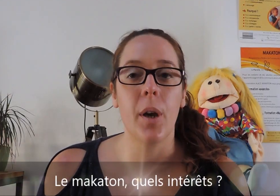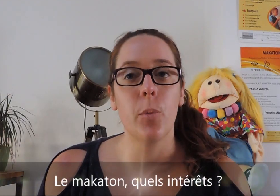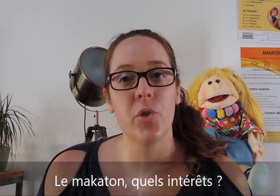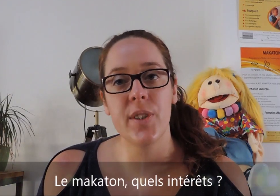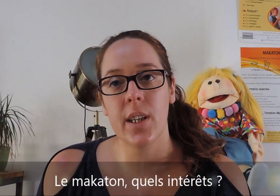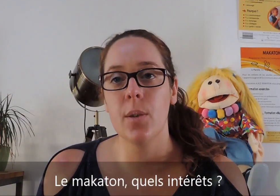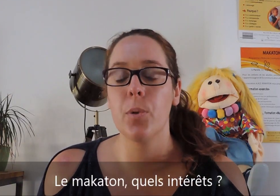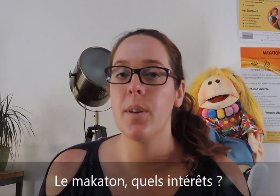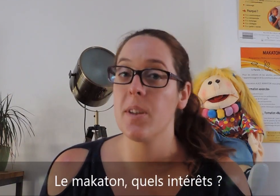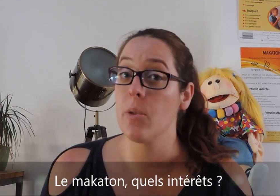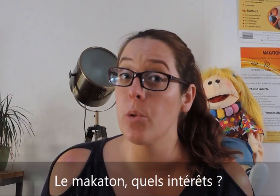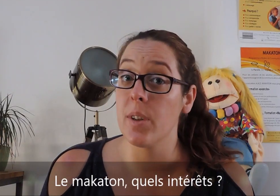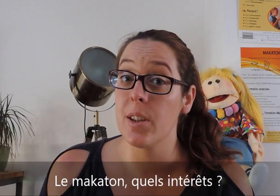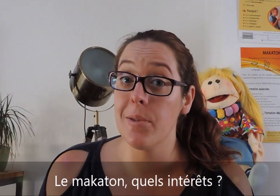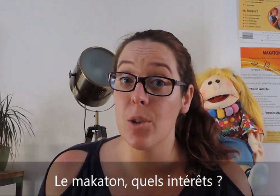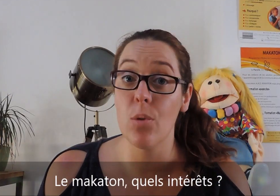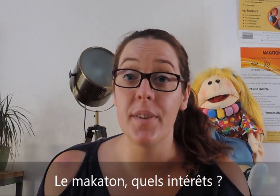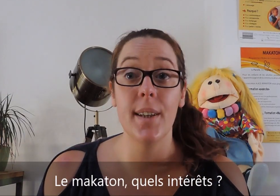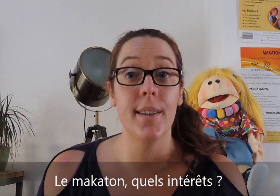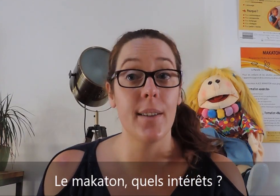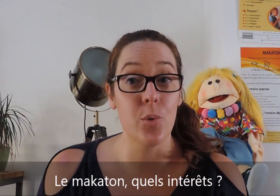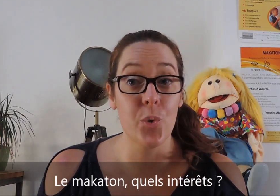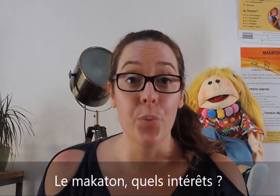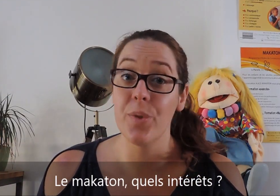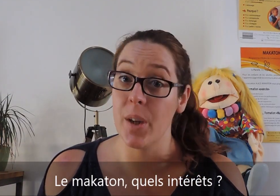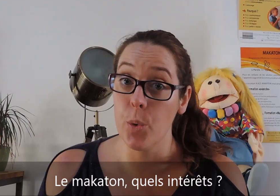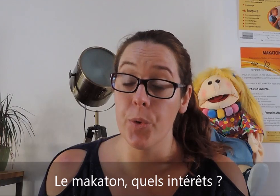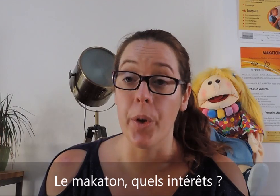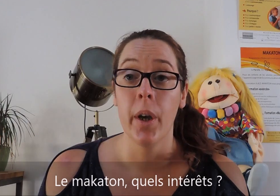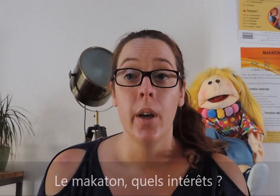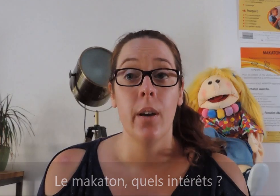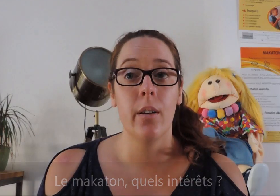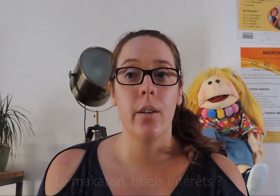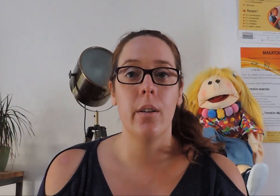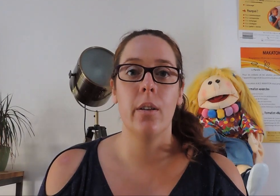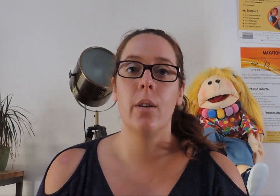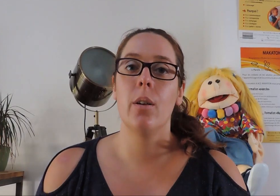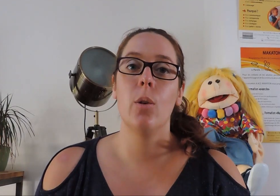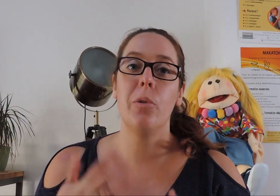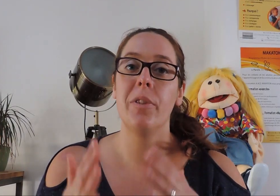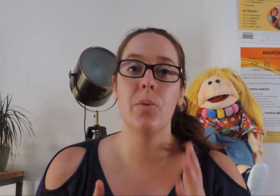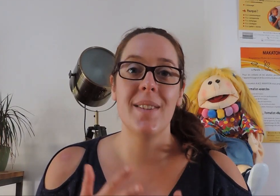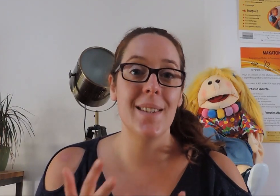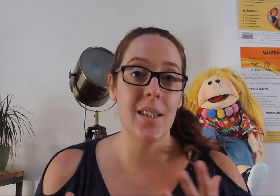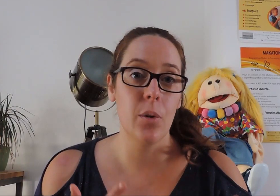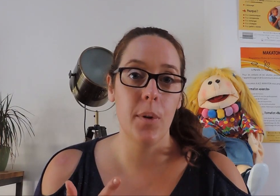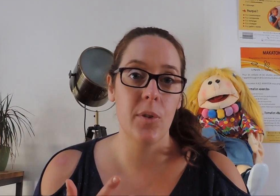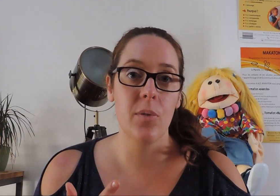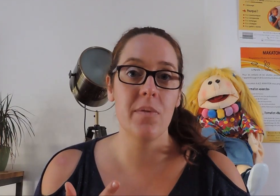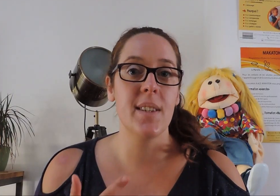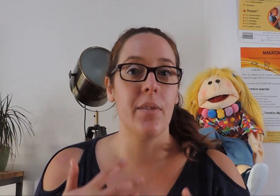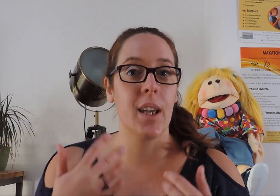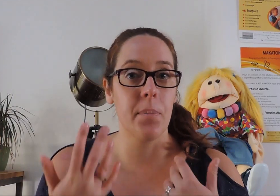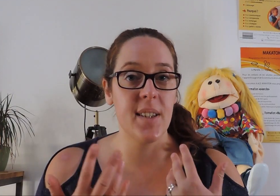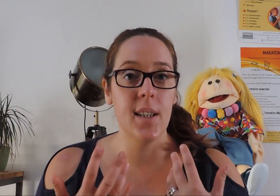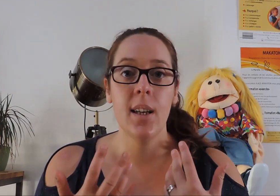premièrement je dirais que pour des personnes qui ont des difficultés d'attention d'écoute le fait de signer en même temps ça va capter